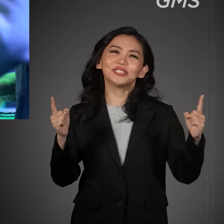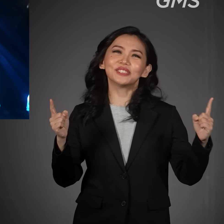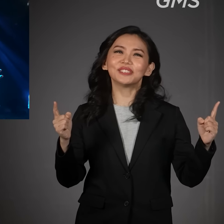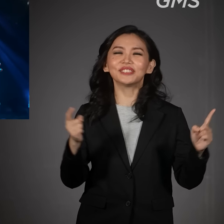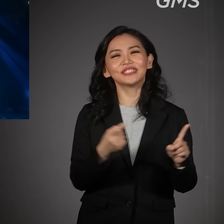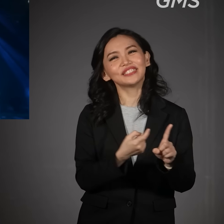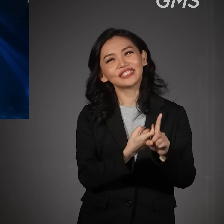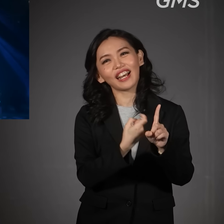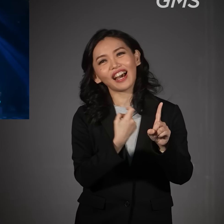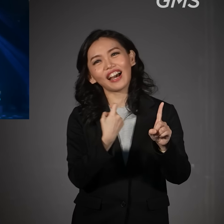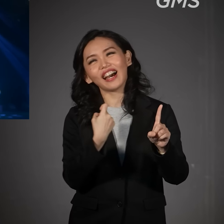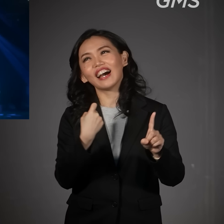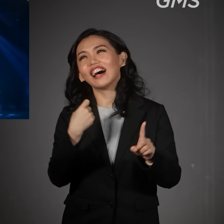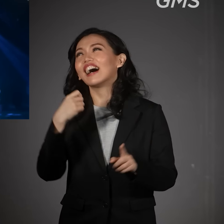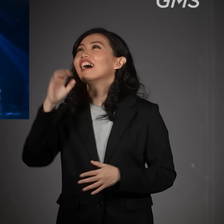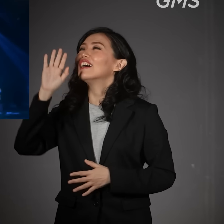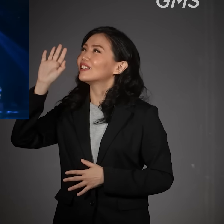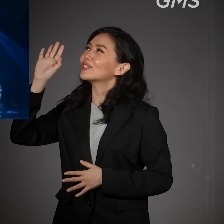jauh